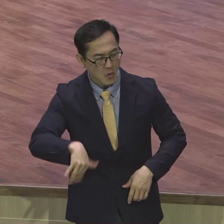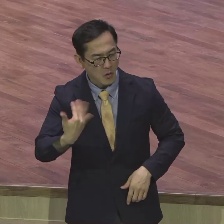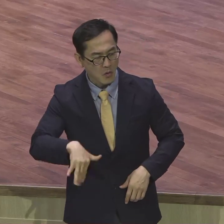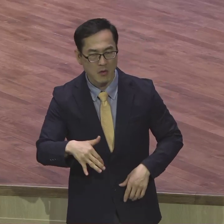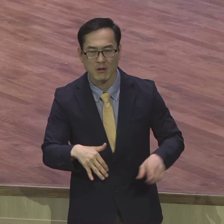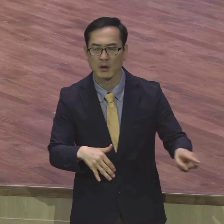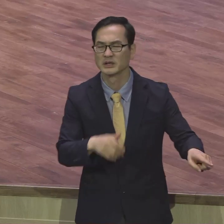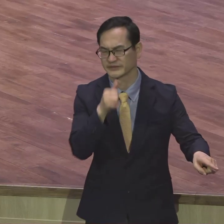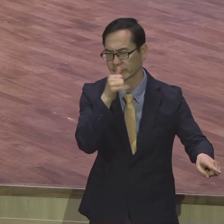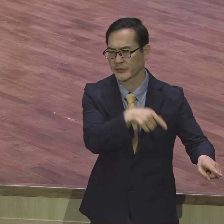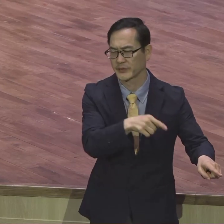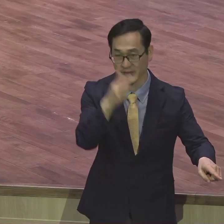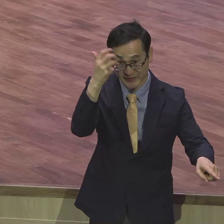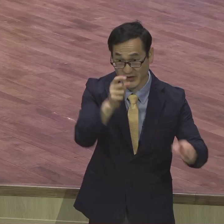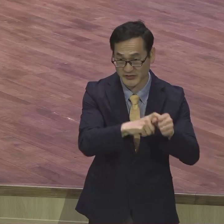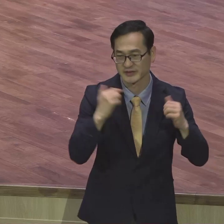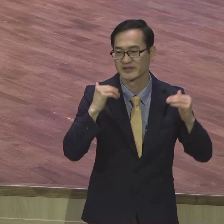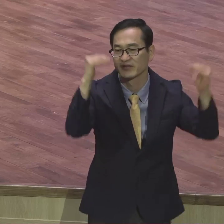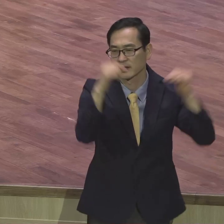사람들이에요.